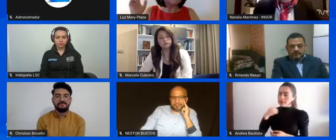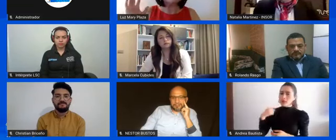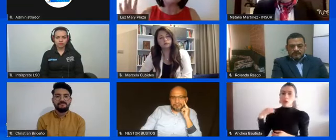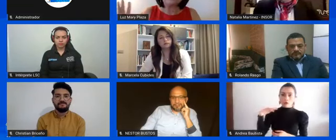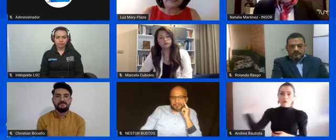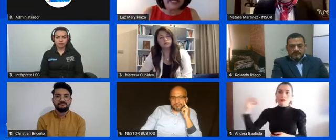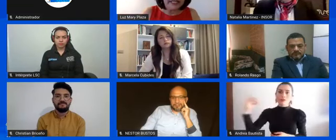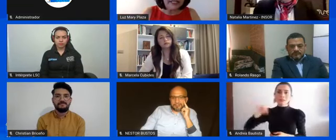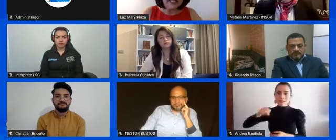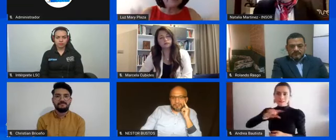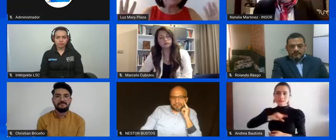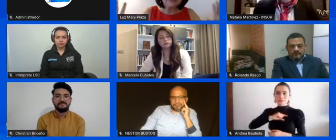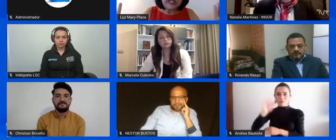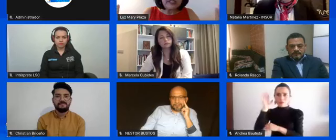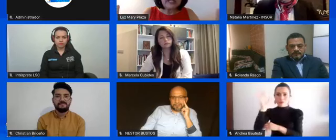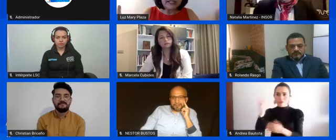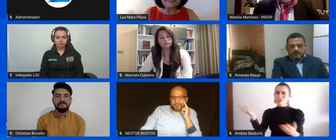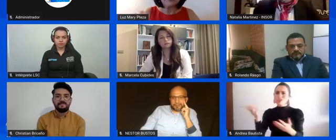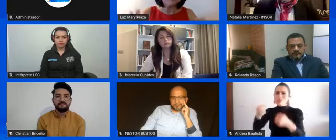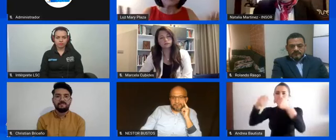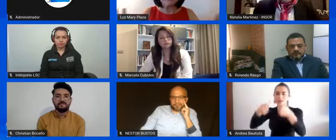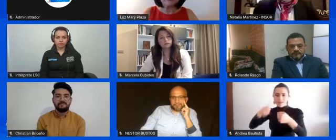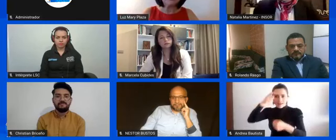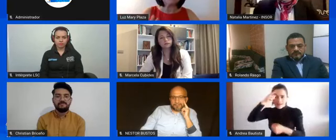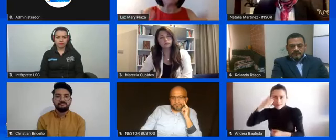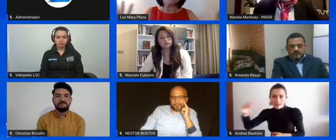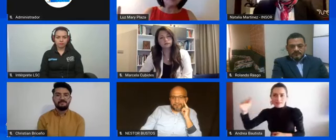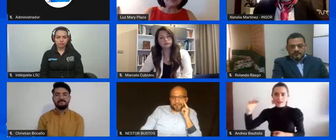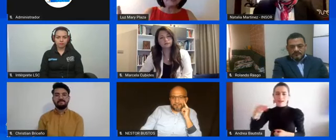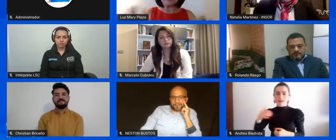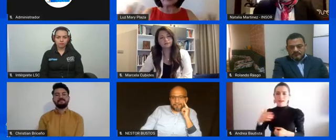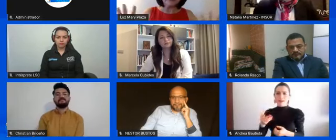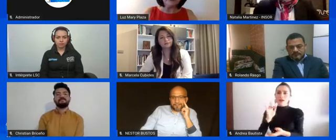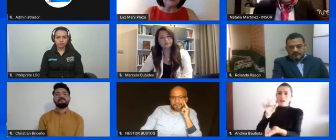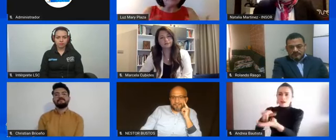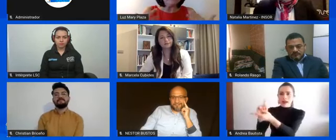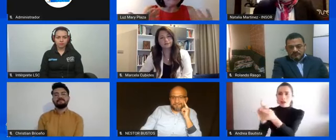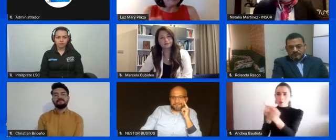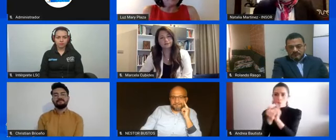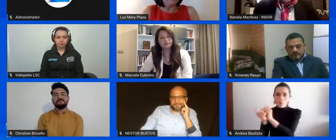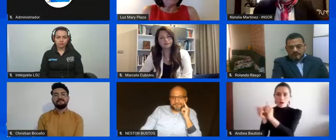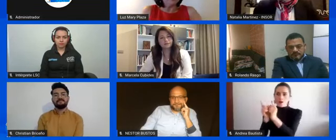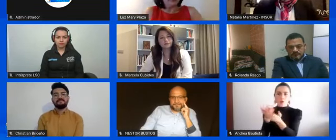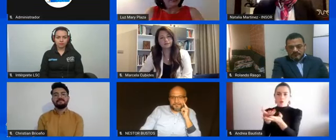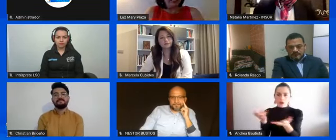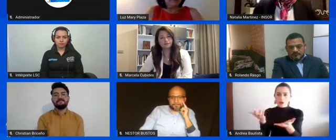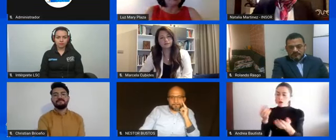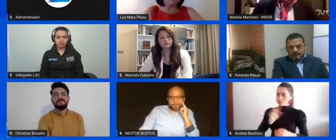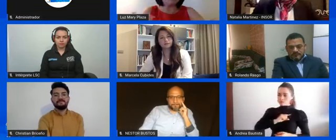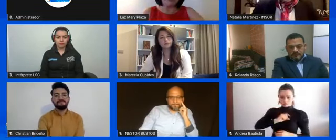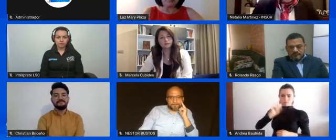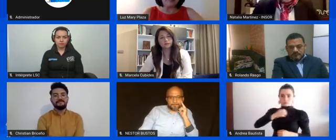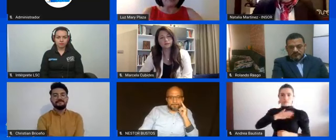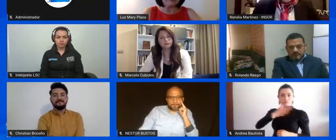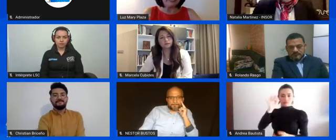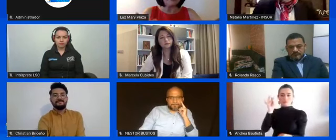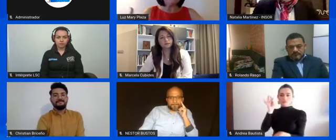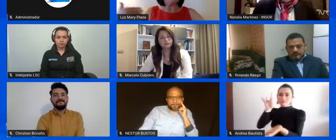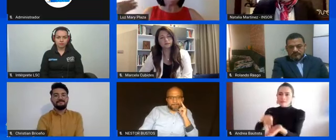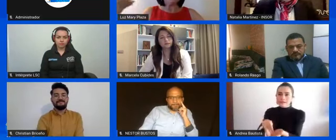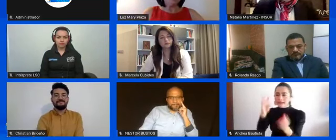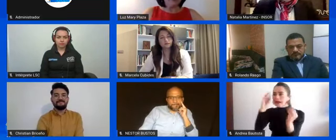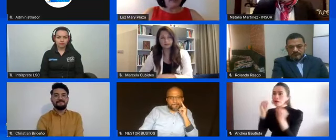reunión va a ser en Cartagena, generalmente son en Cartagena esos encuentros, muy hermosa Cartagena, y ahí llegábamos y negociábamos qué podíamos